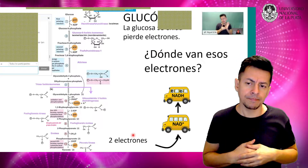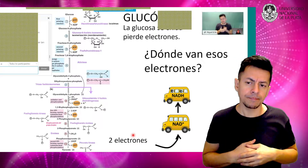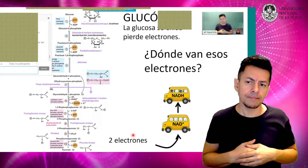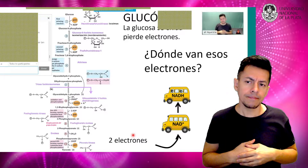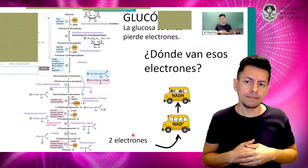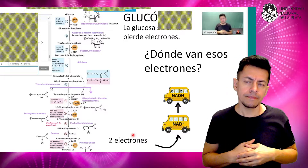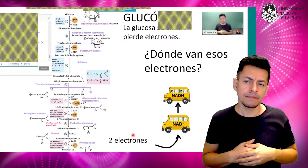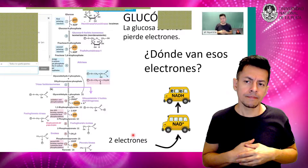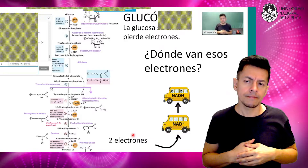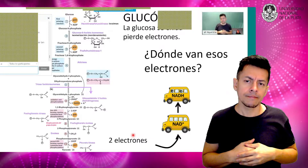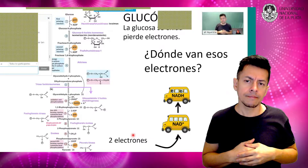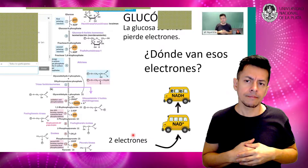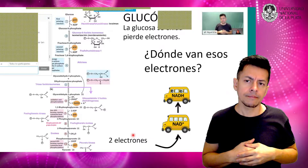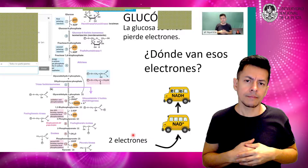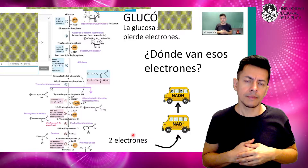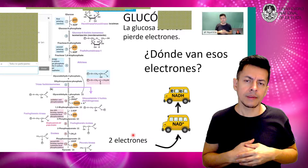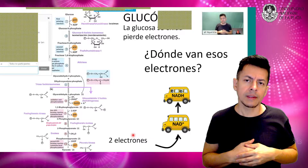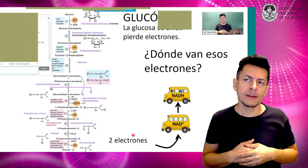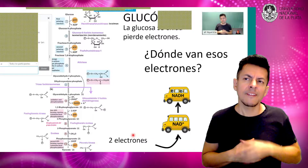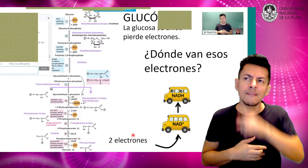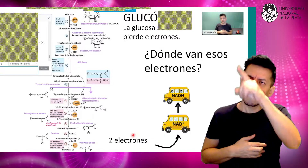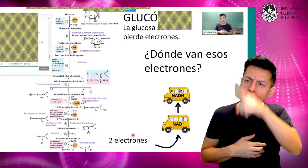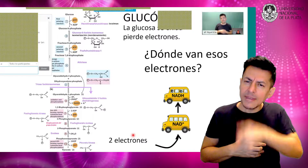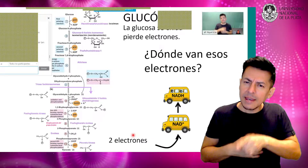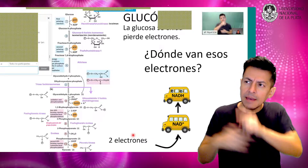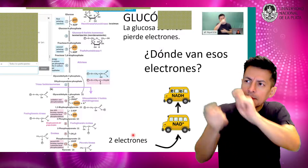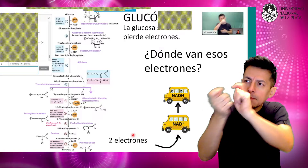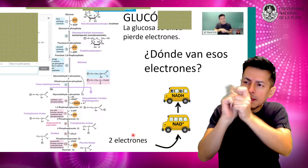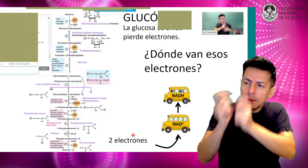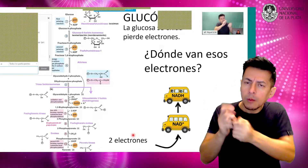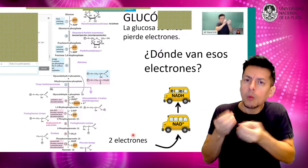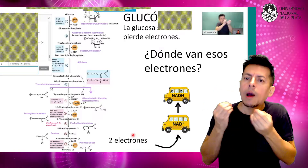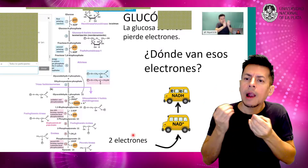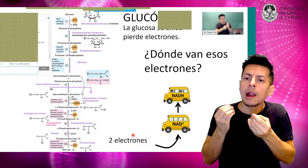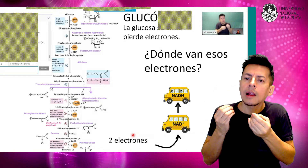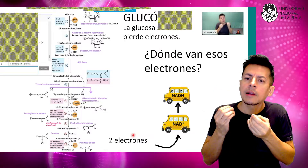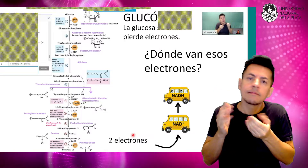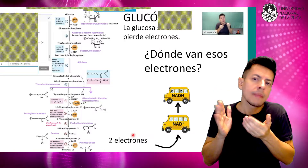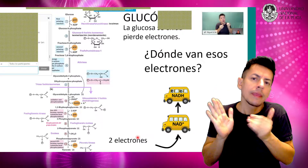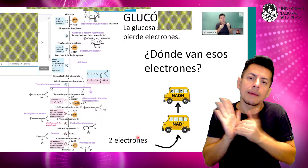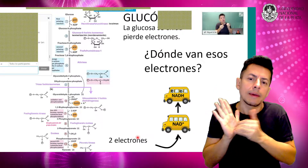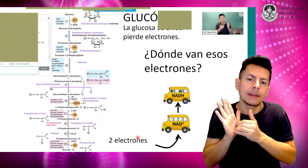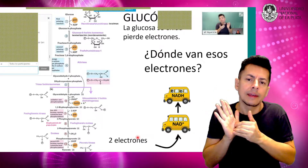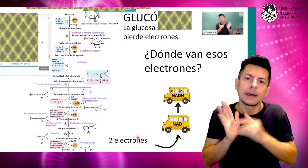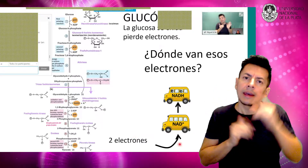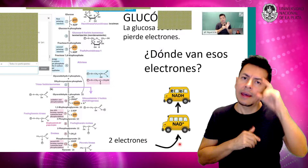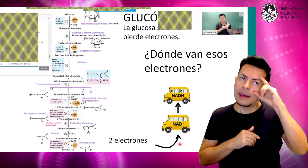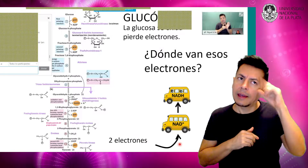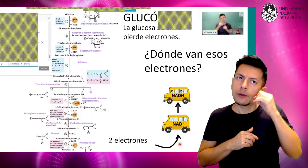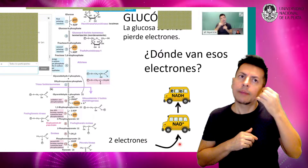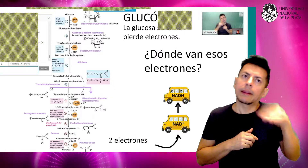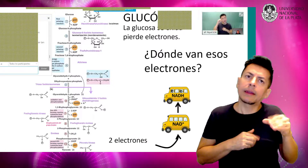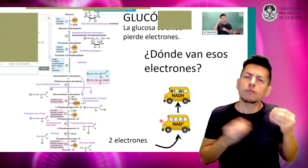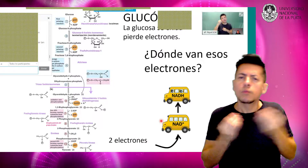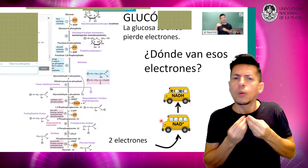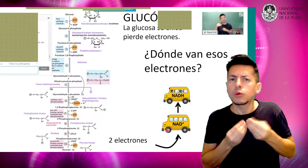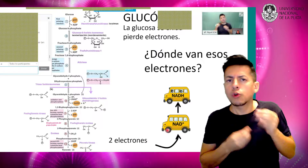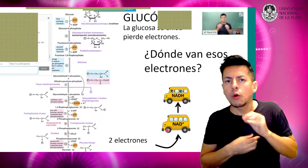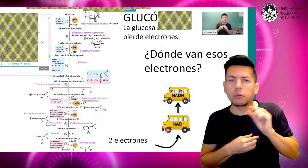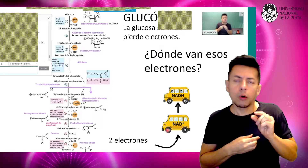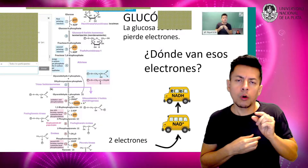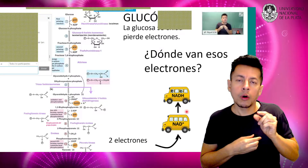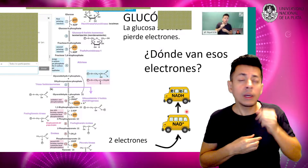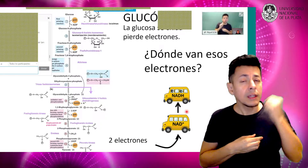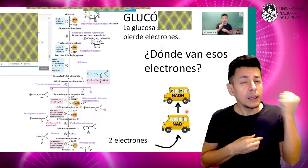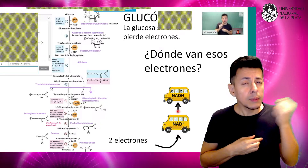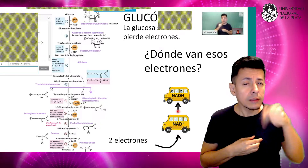de las vías metabólicas estemos estudiando, es cuántos electrones se van a perder. Pero sí es importante que sepan que